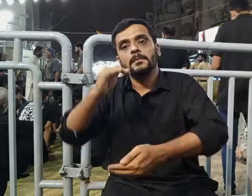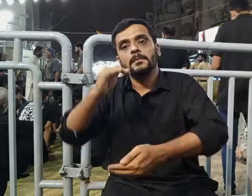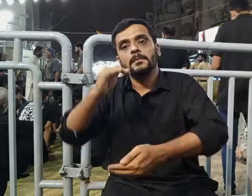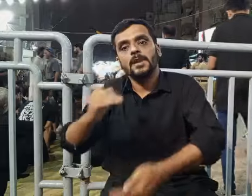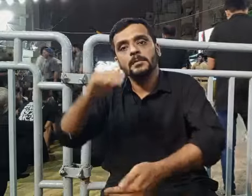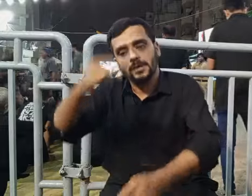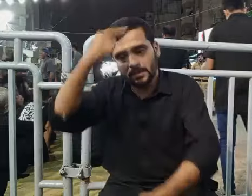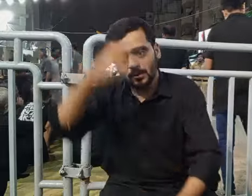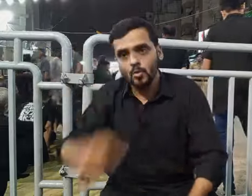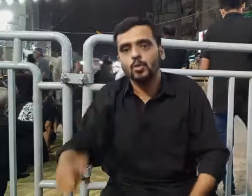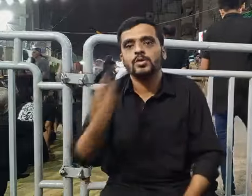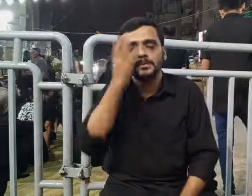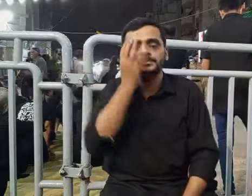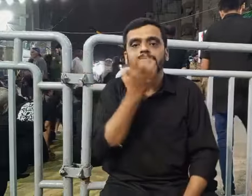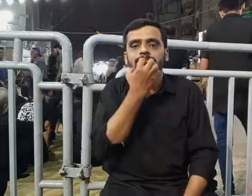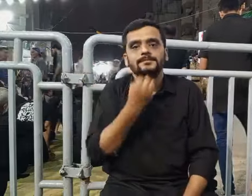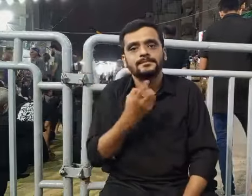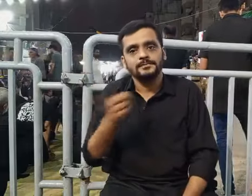کہلوائے وہی سب سے بڑا کافر ہے۔